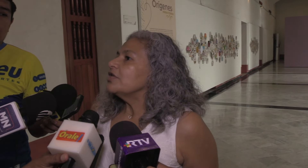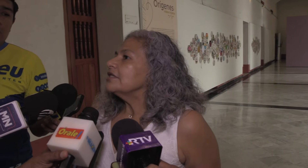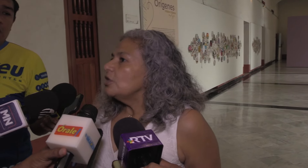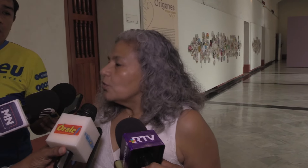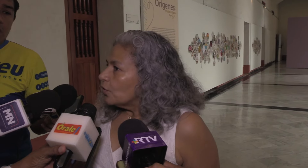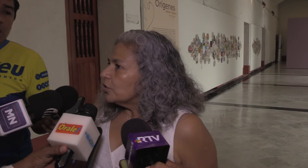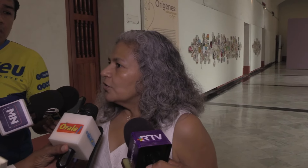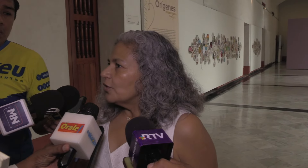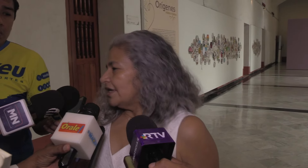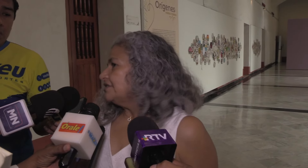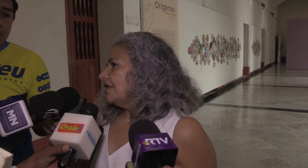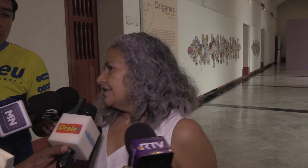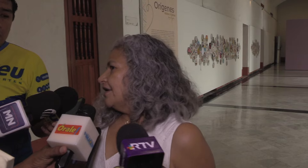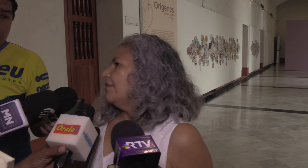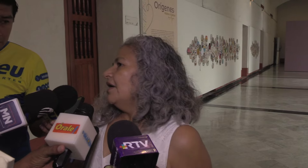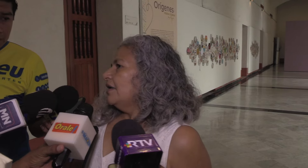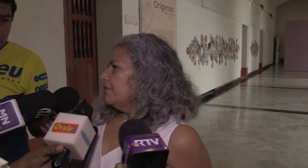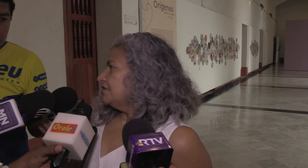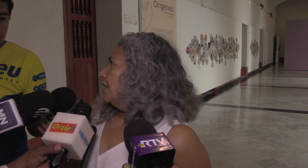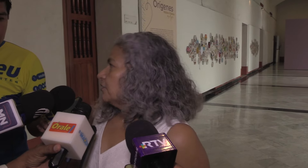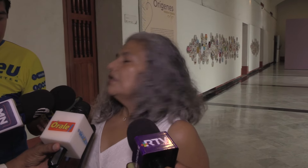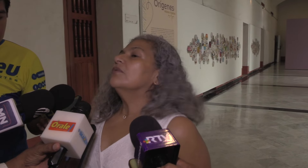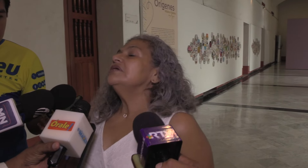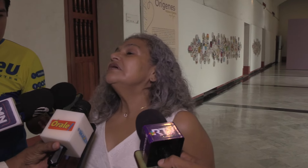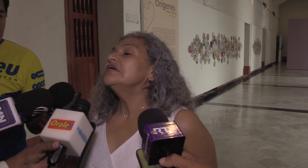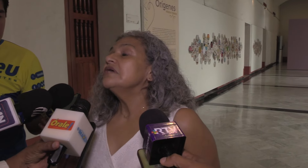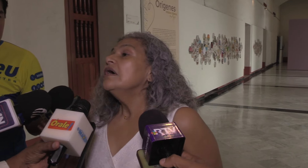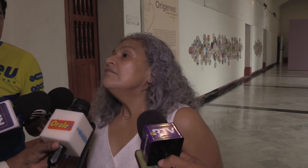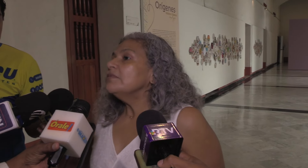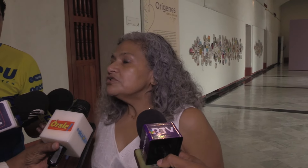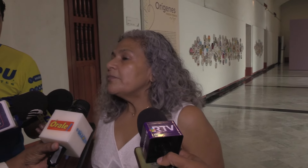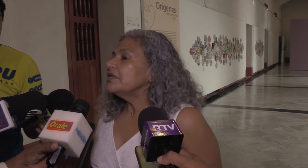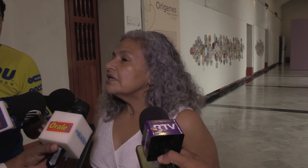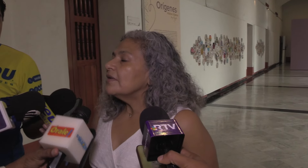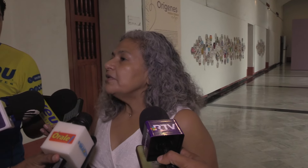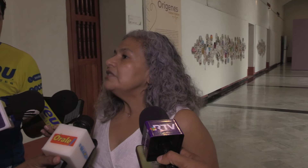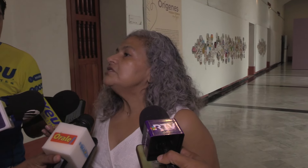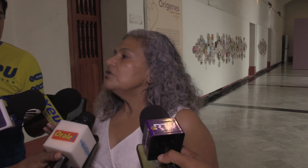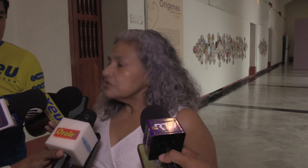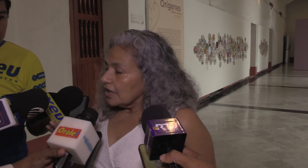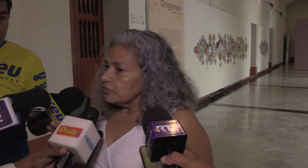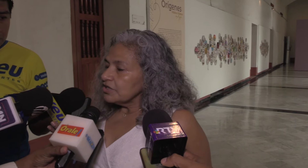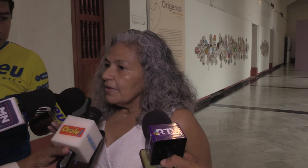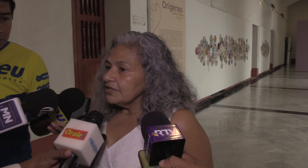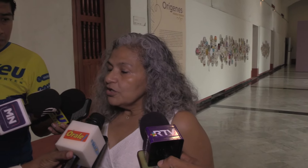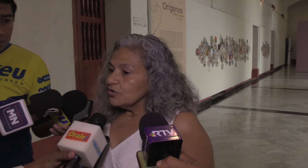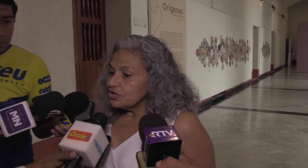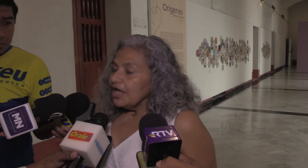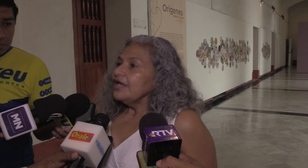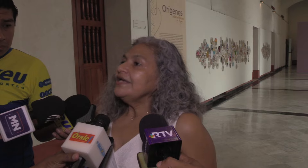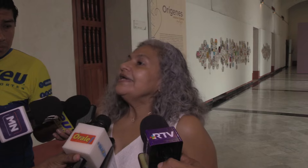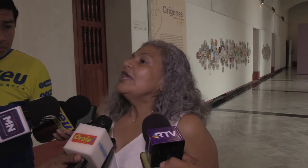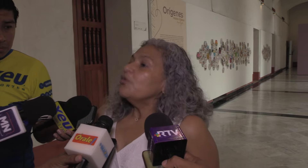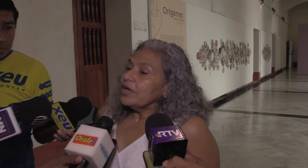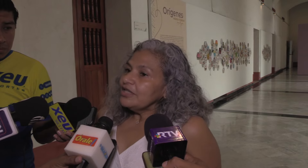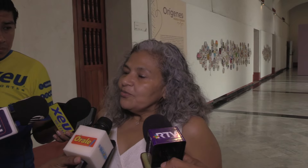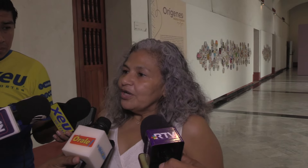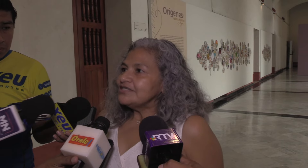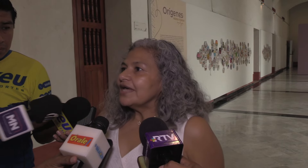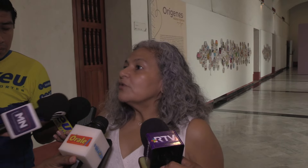dactilológico, que así se le llama al abecedario de lengua de señas, vamos a aprender también distintos campos semánticos y el objetivo es que al